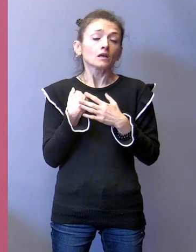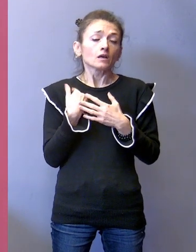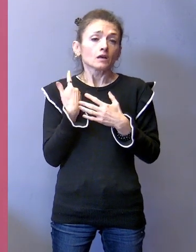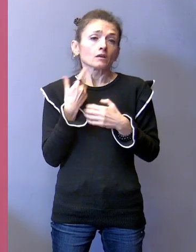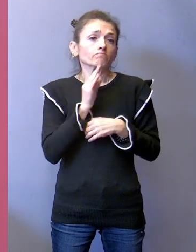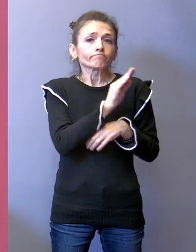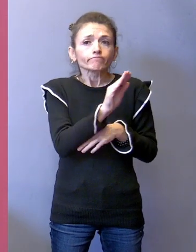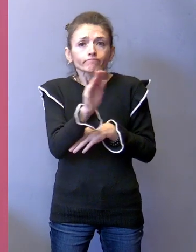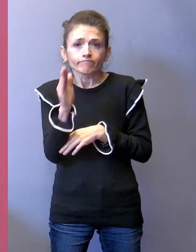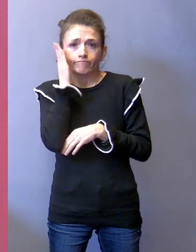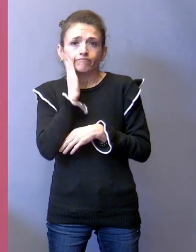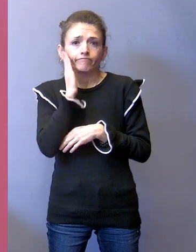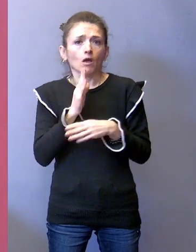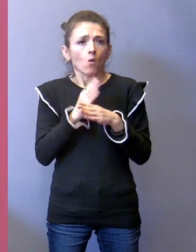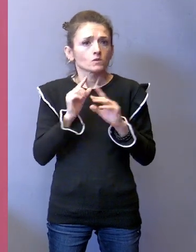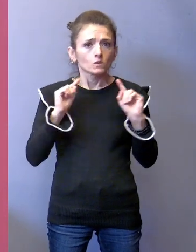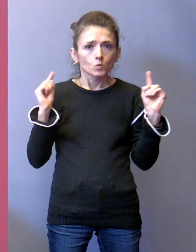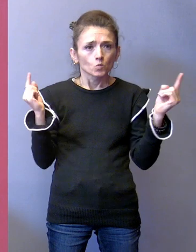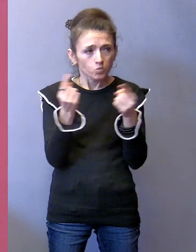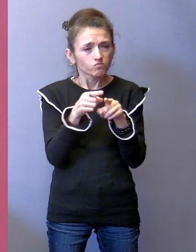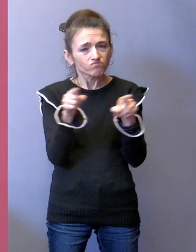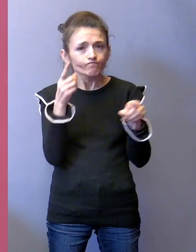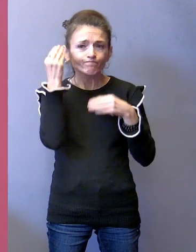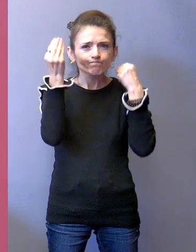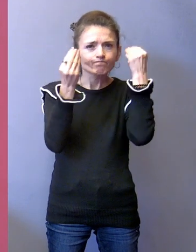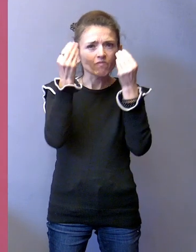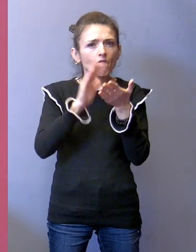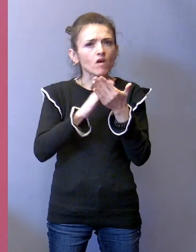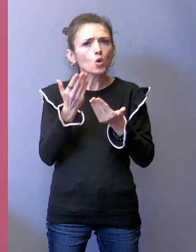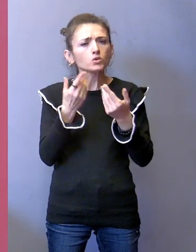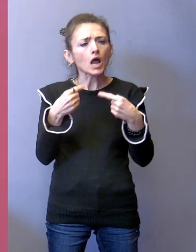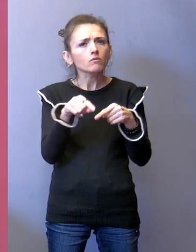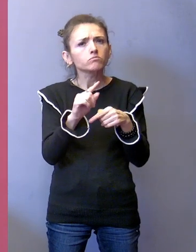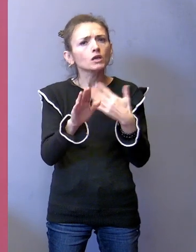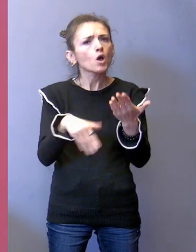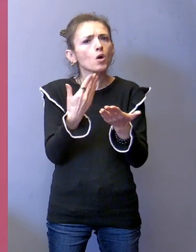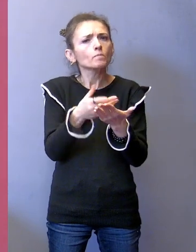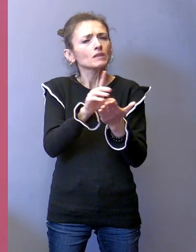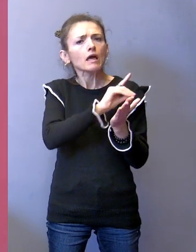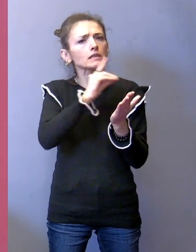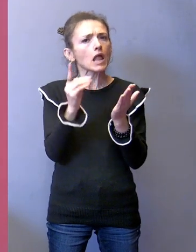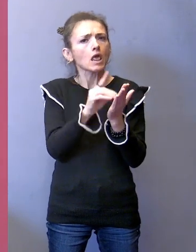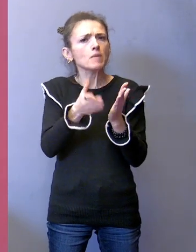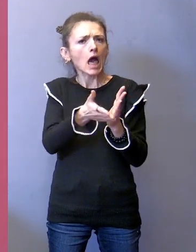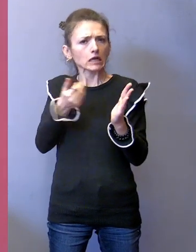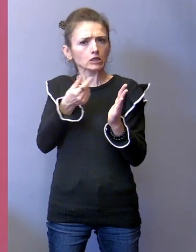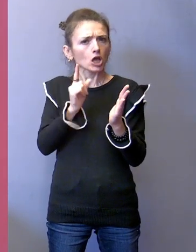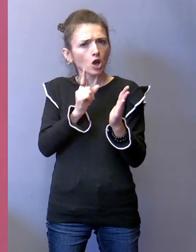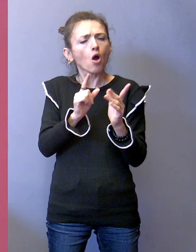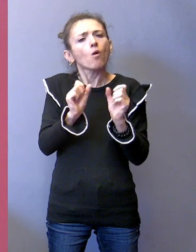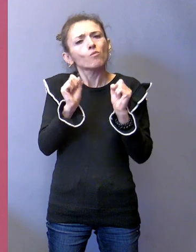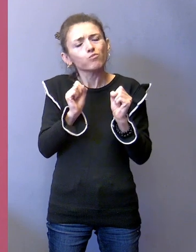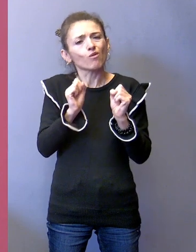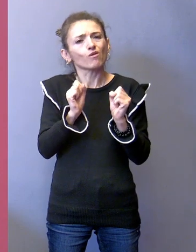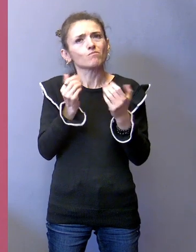tutti i consiglieri di valutare non il ritiro ma semplicemente il rinvio per poter discutere e